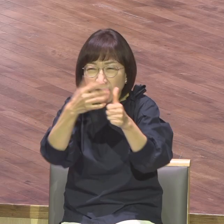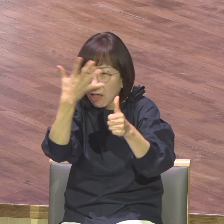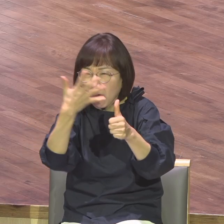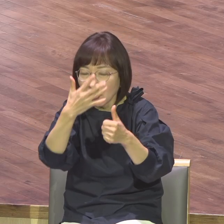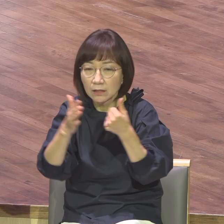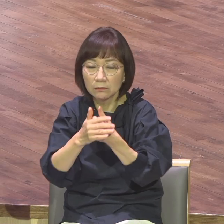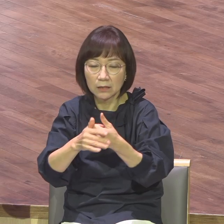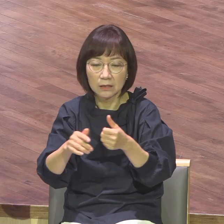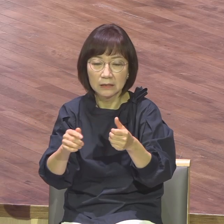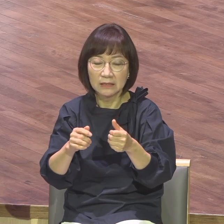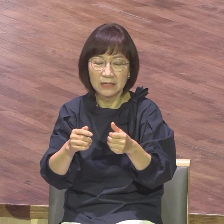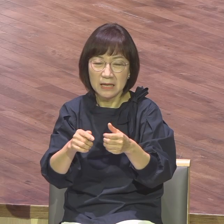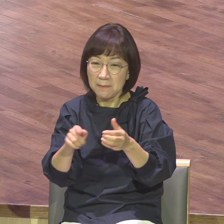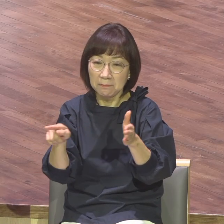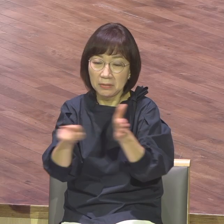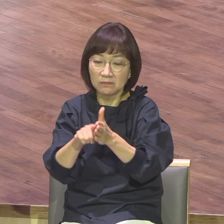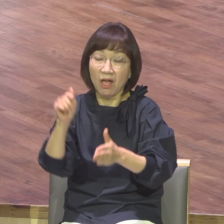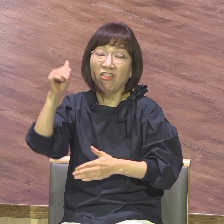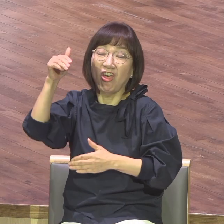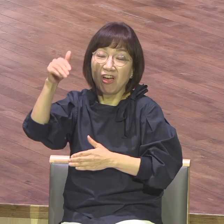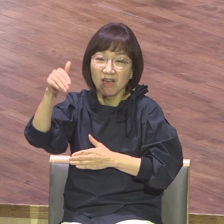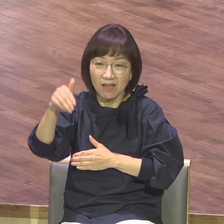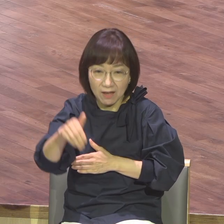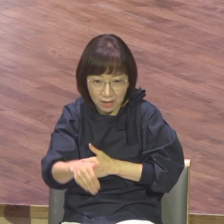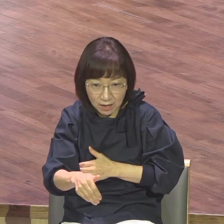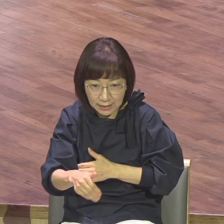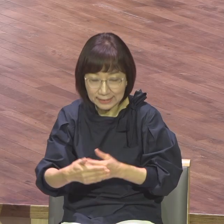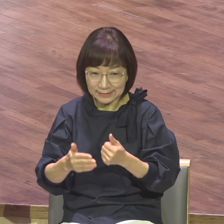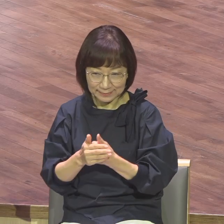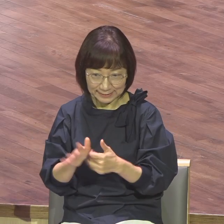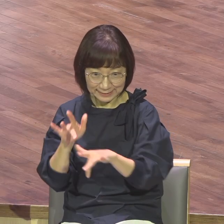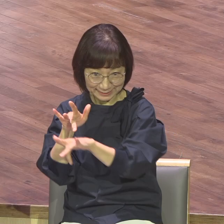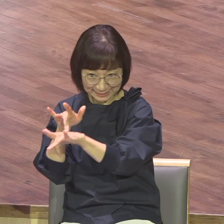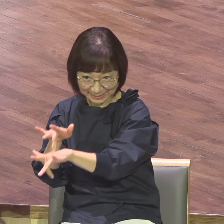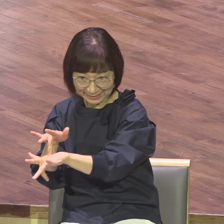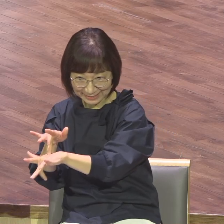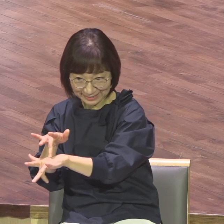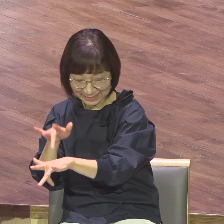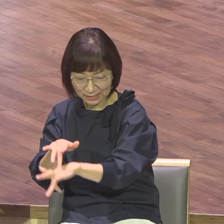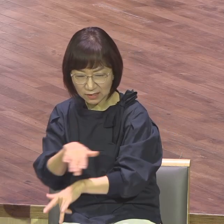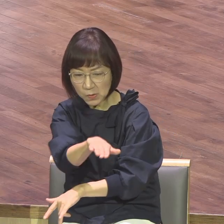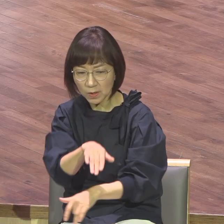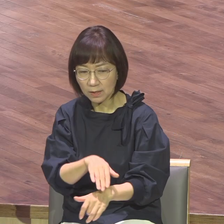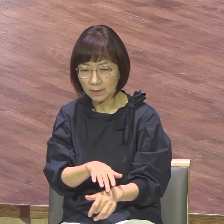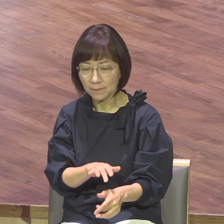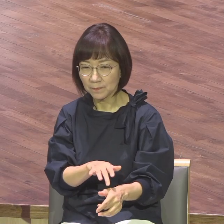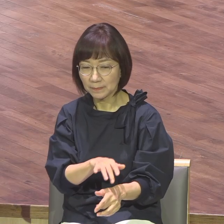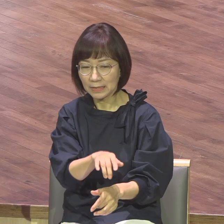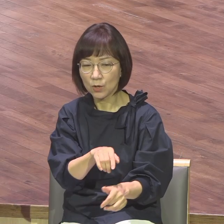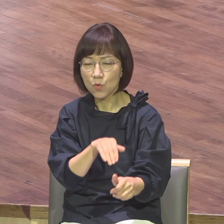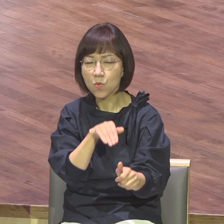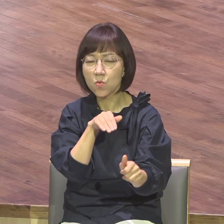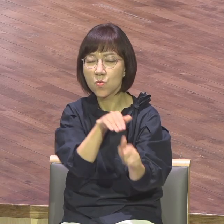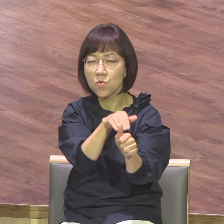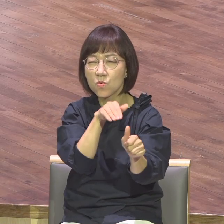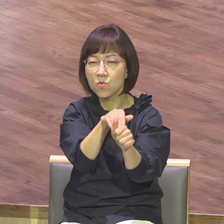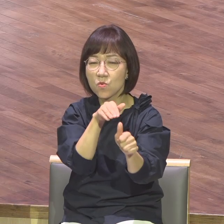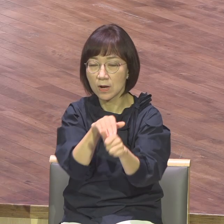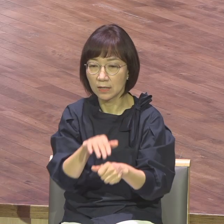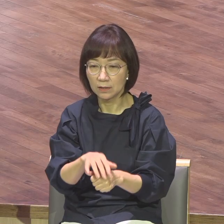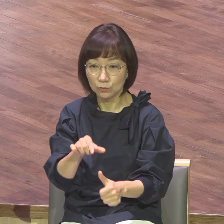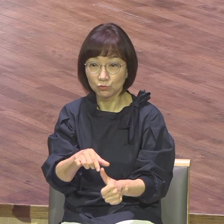그래서 사단은 어떻게 하시든지 누굴 통해서든지 그 구원에 대한